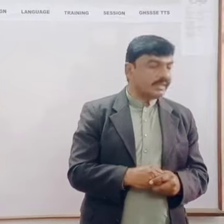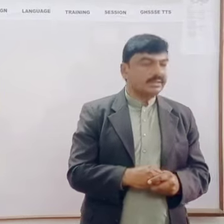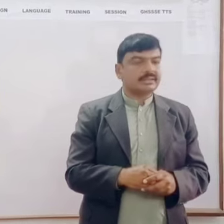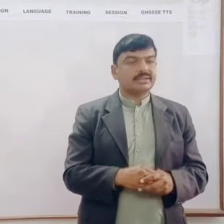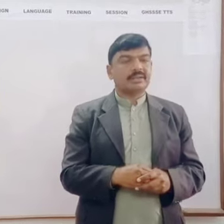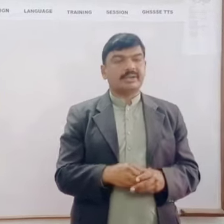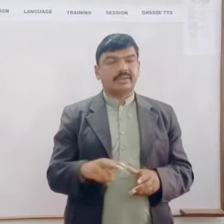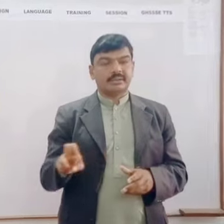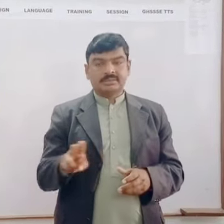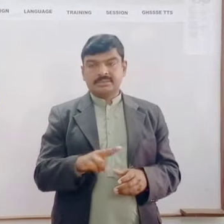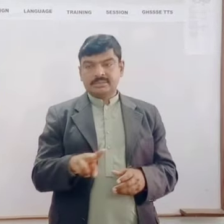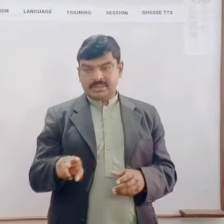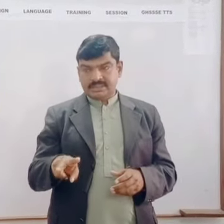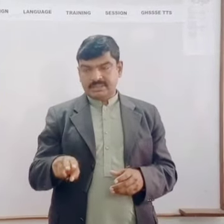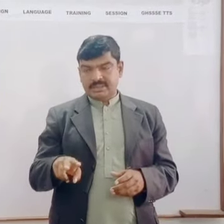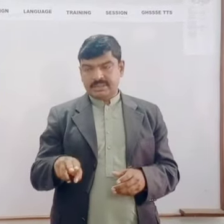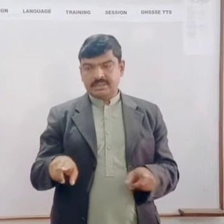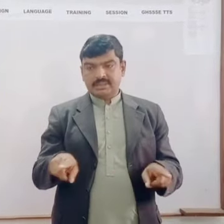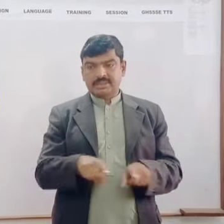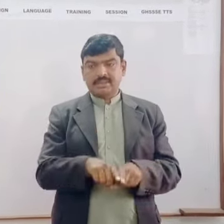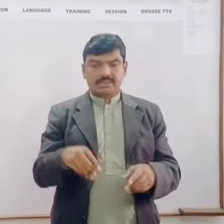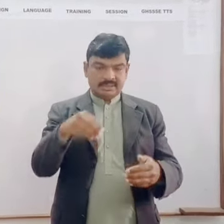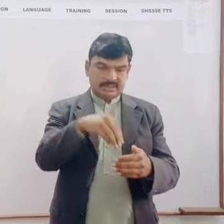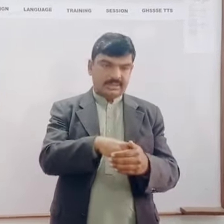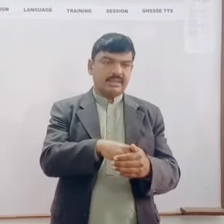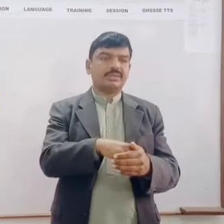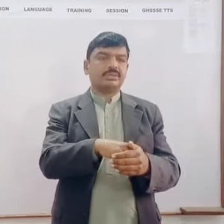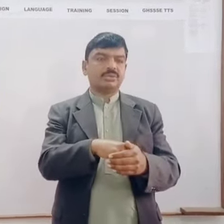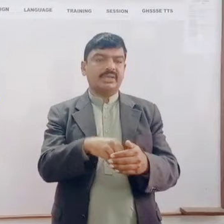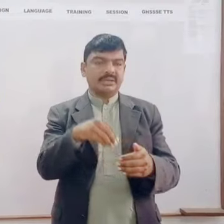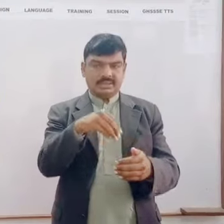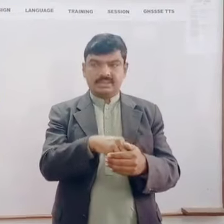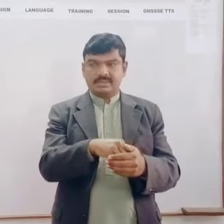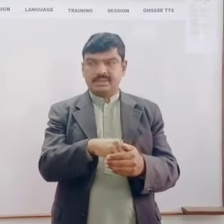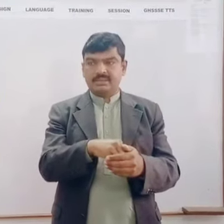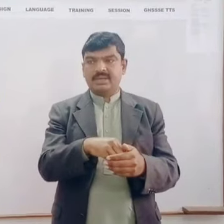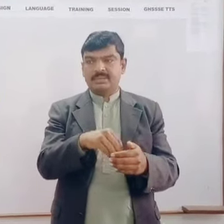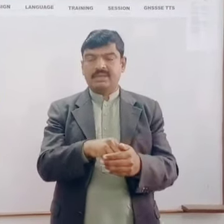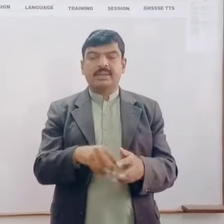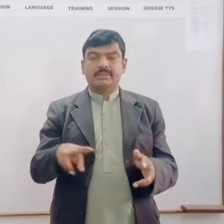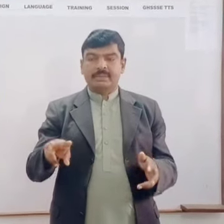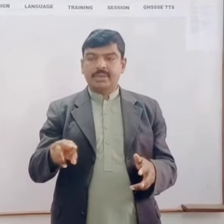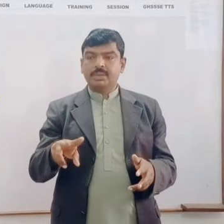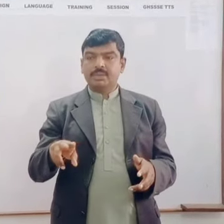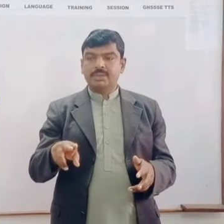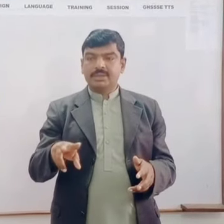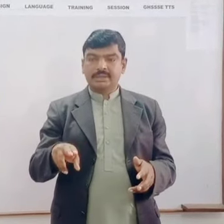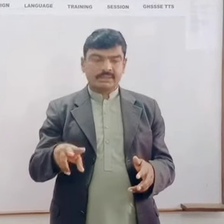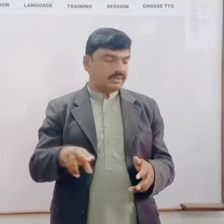माबैन, दरमियान, ऐसे भी करते हैं, ये वाला उर्दू में ये करते हैं ना, दरमियान में भी, माबैन दो के